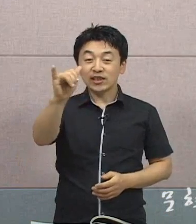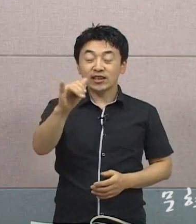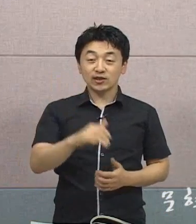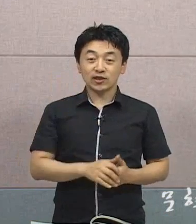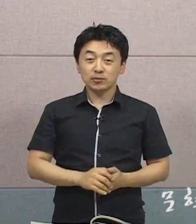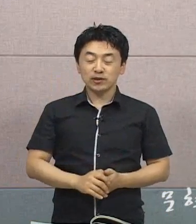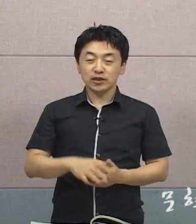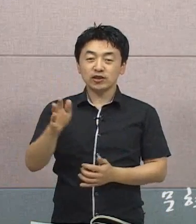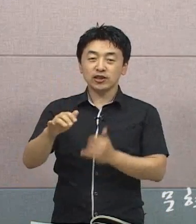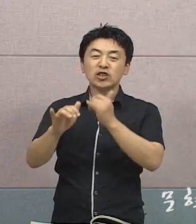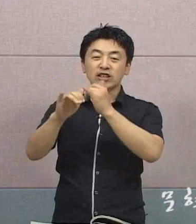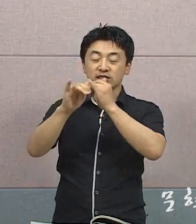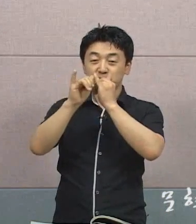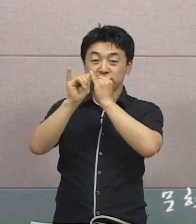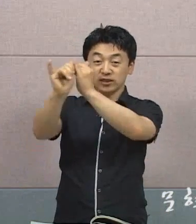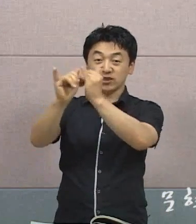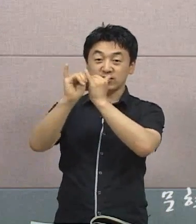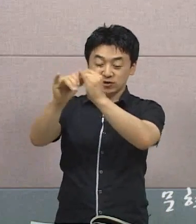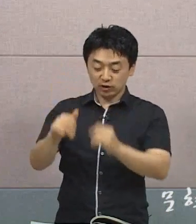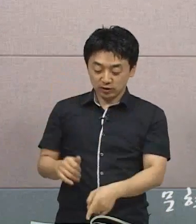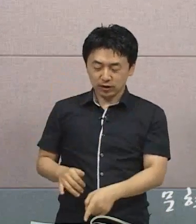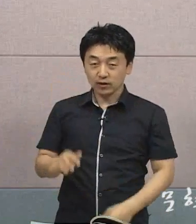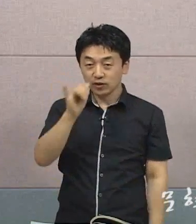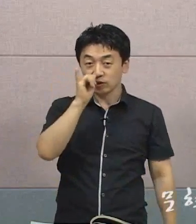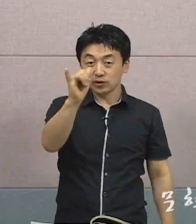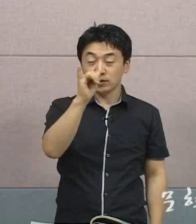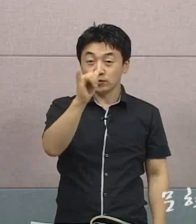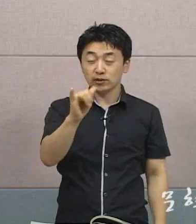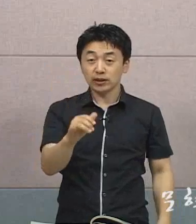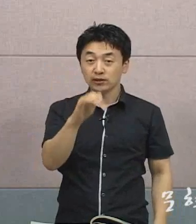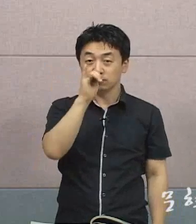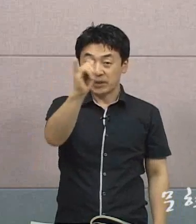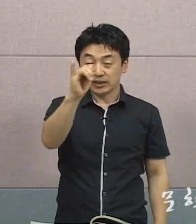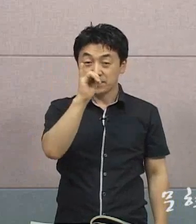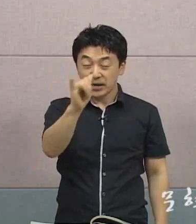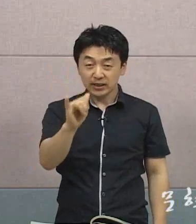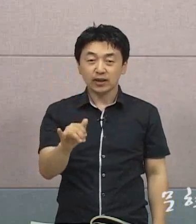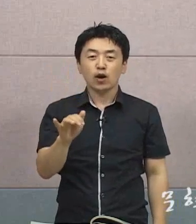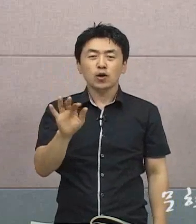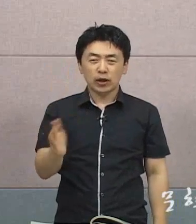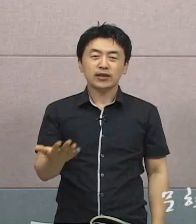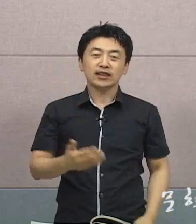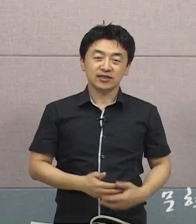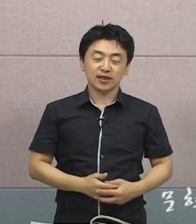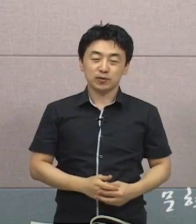이겼다라는 느낌을 쓸 때는 이렇게 쓰시고요. 여기서 나처럼 한 손을 쓸 때는요. 됐다라는 느낌으로.